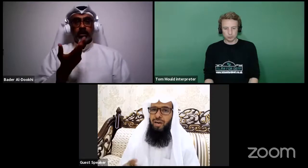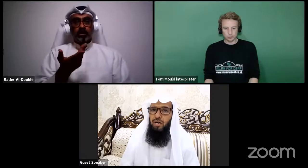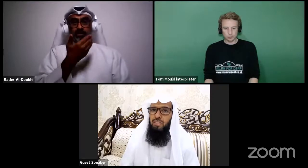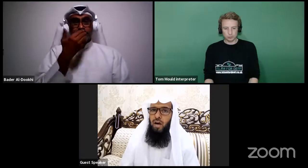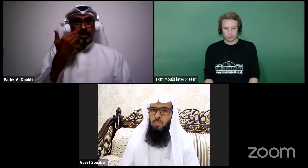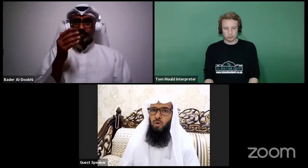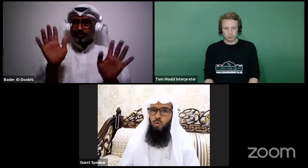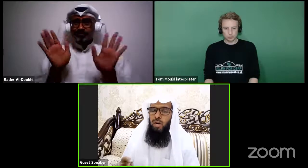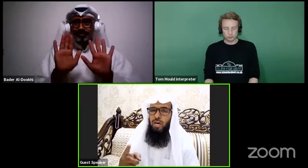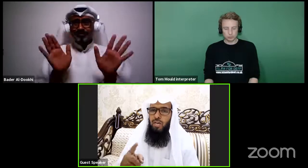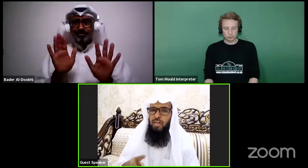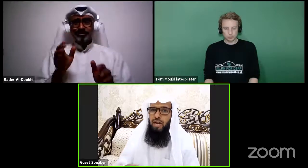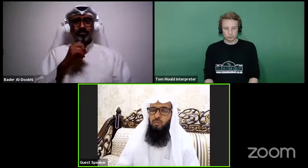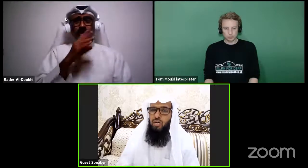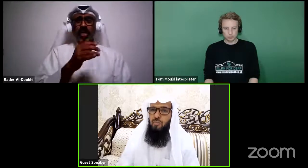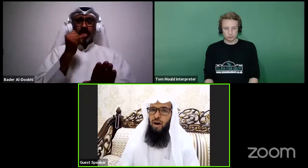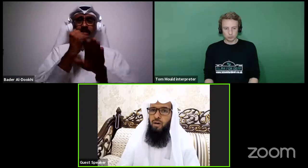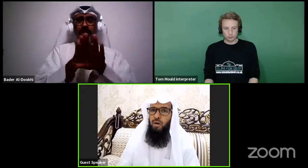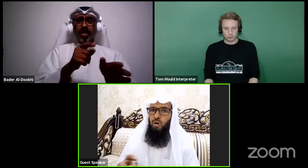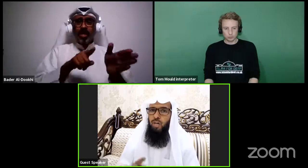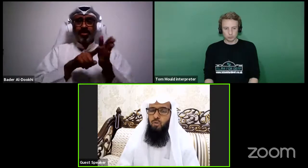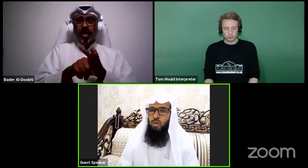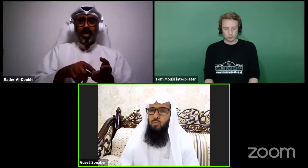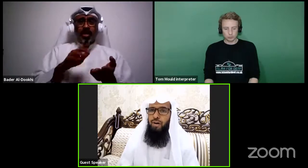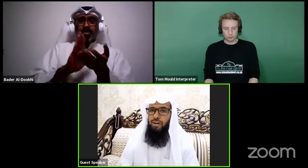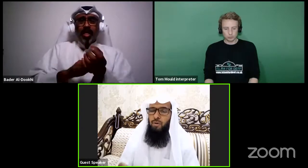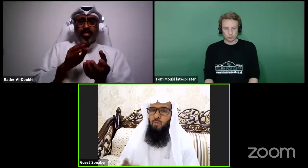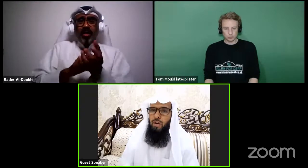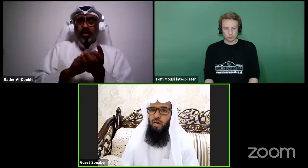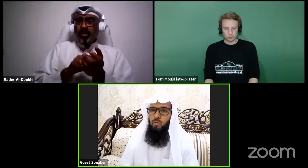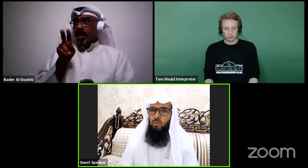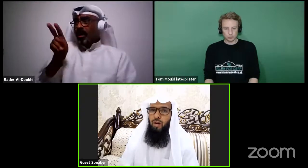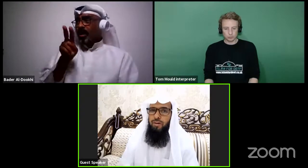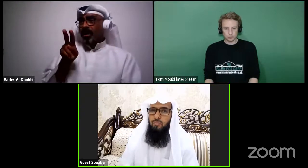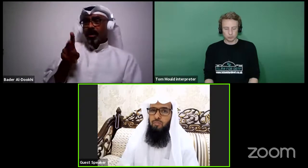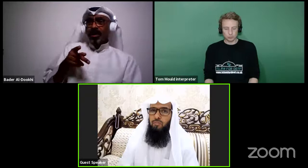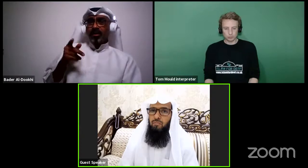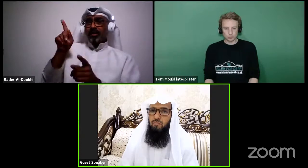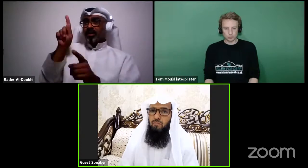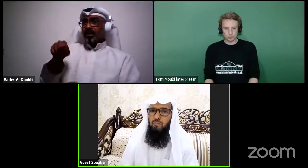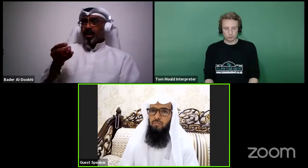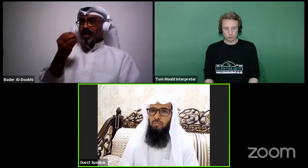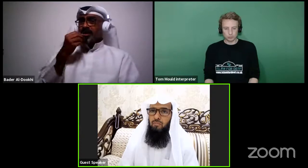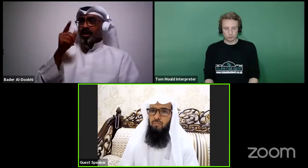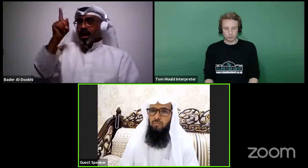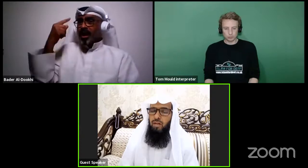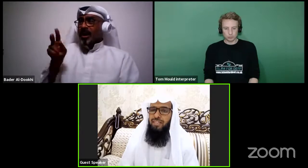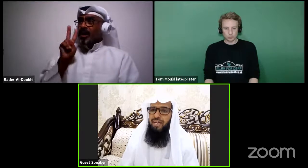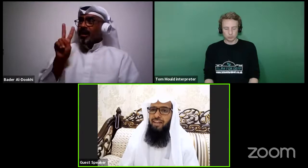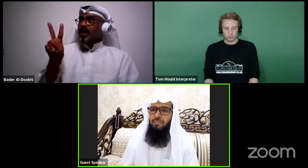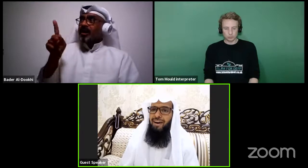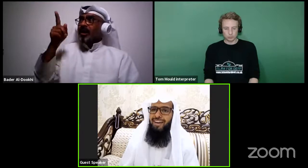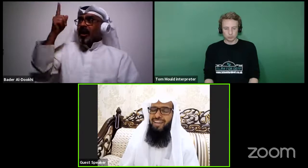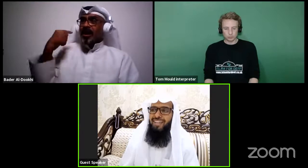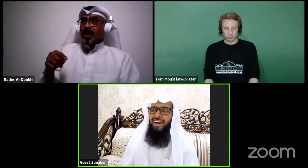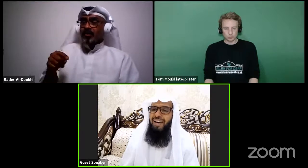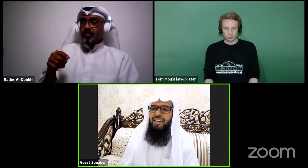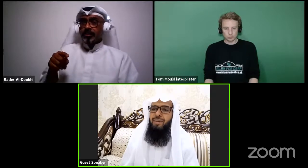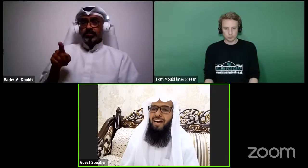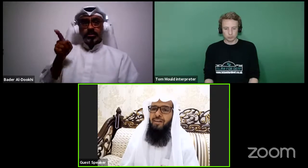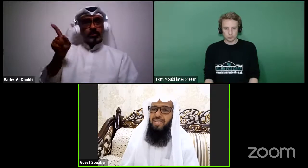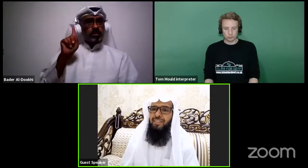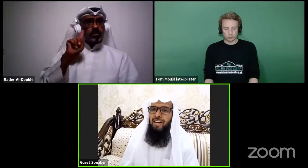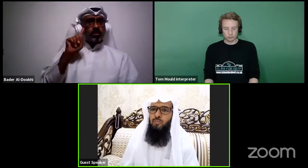ويشتم ويغتاب ويلعب القمار وينظر للمحرم ويأكل المحرم، الله تعالى ما أراد